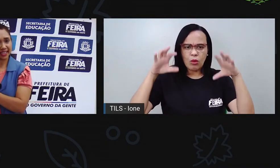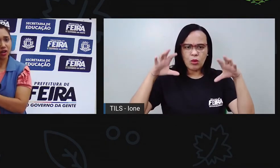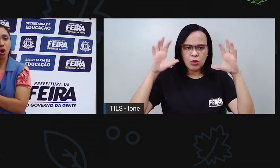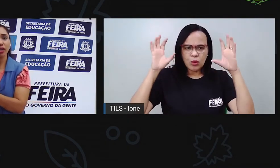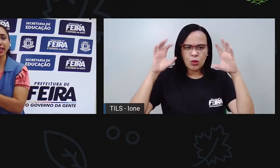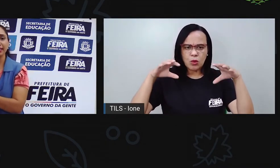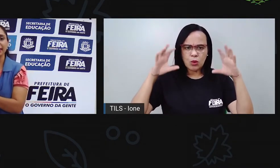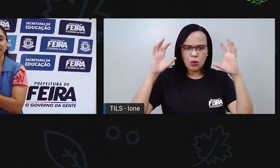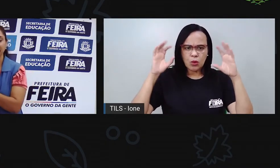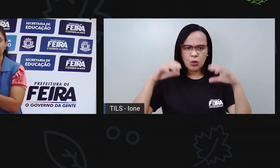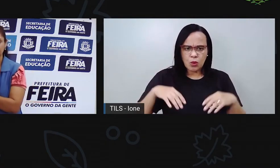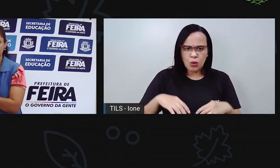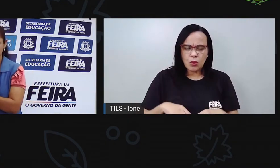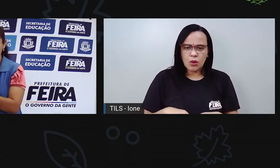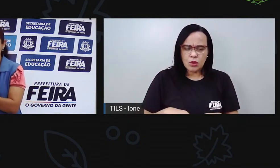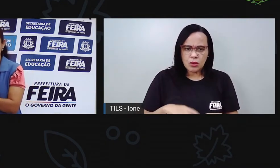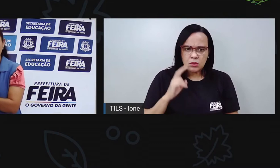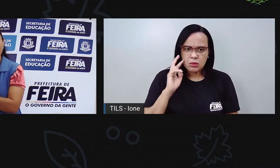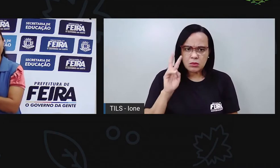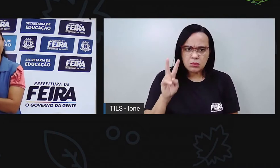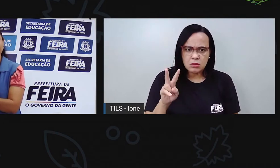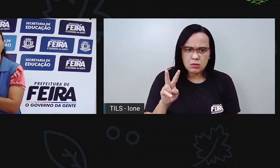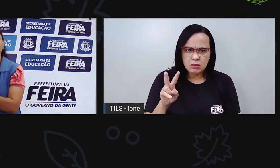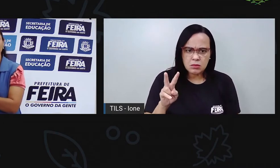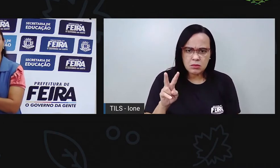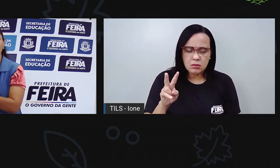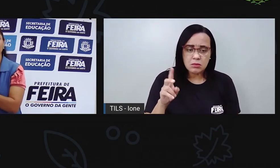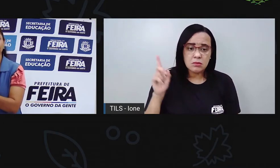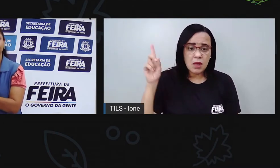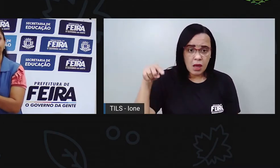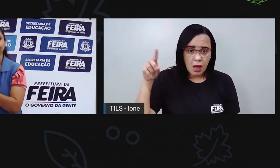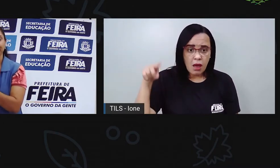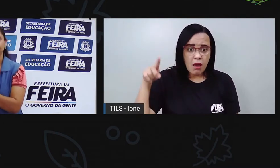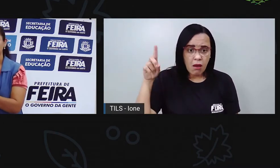Parecem ser gotas. É mesmo, irmão.